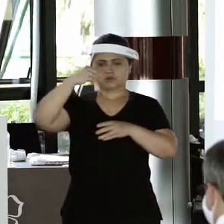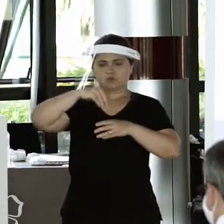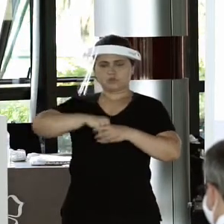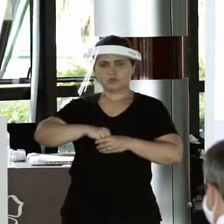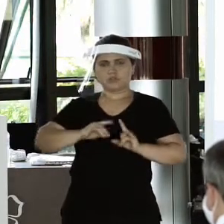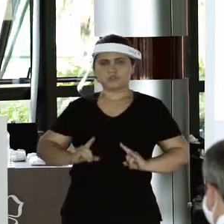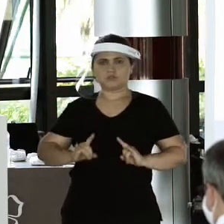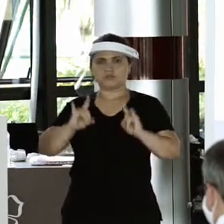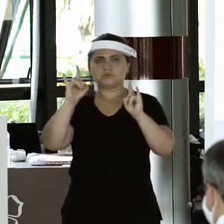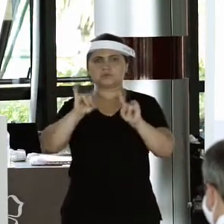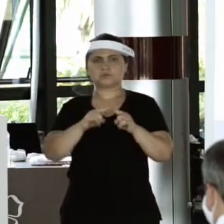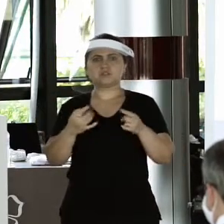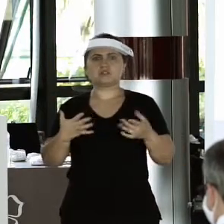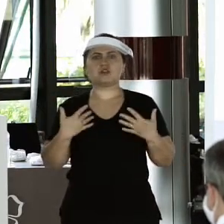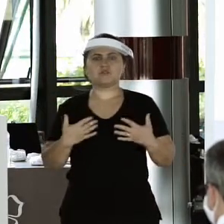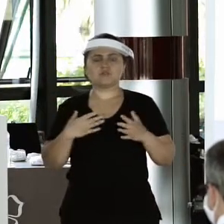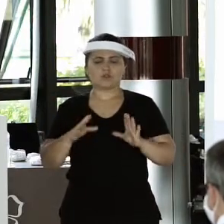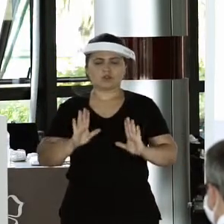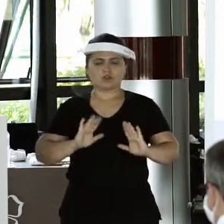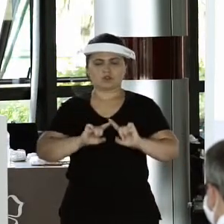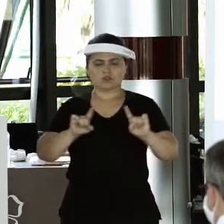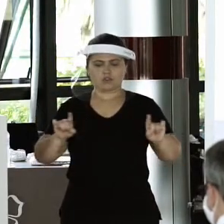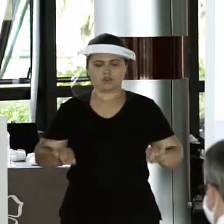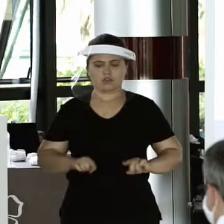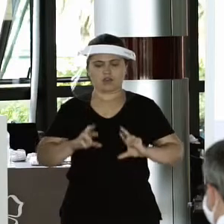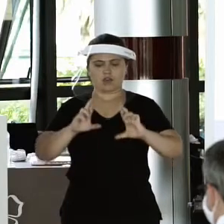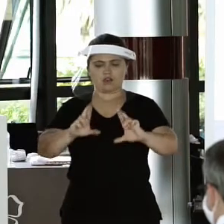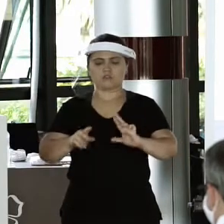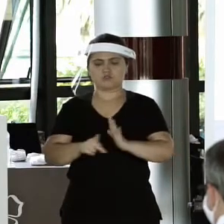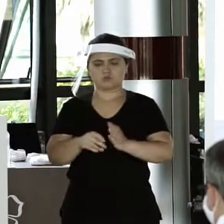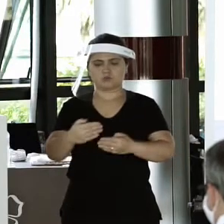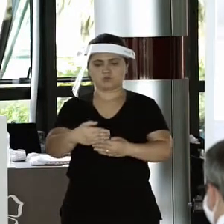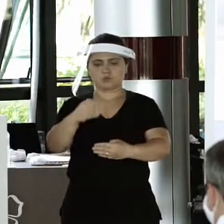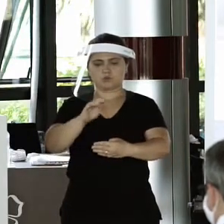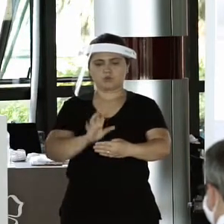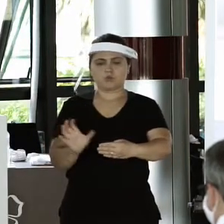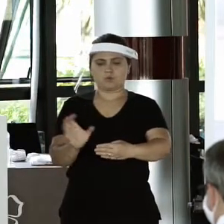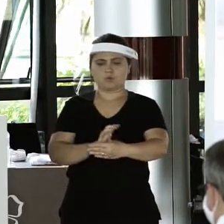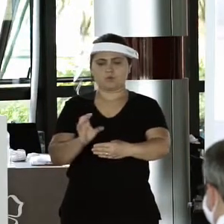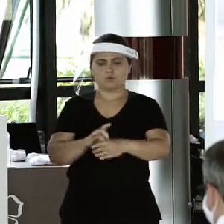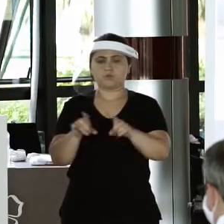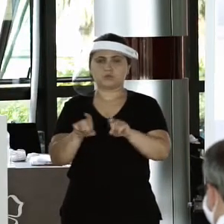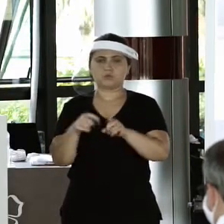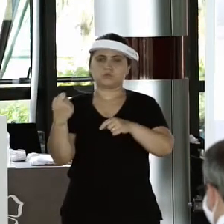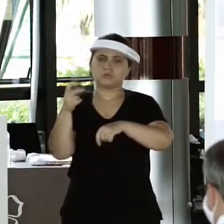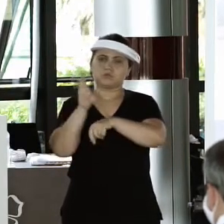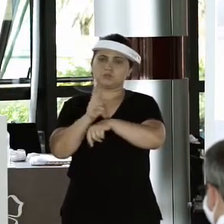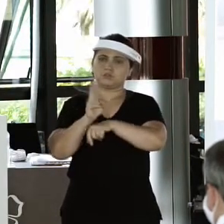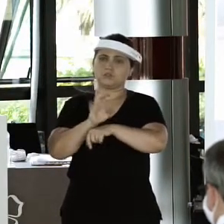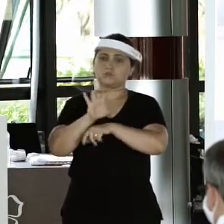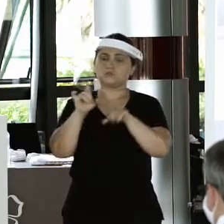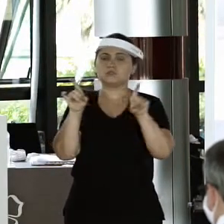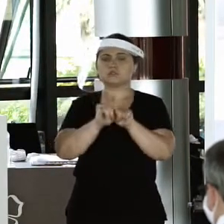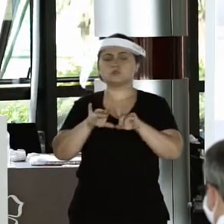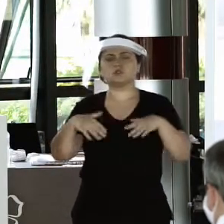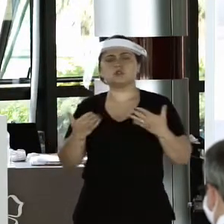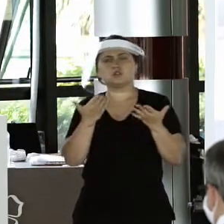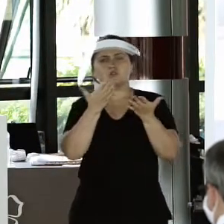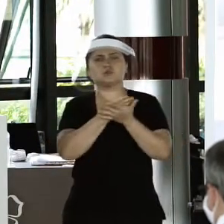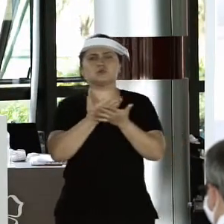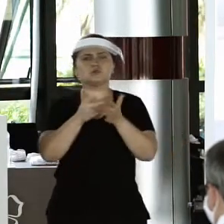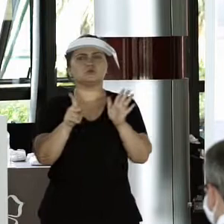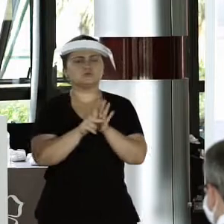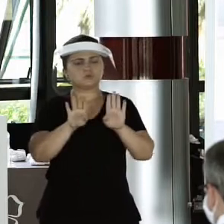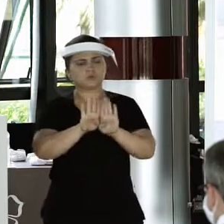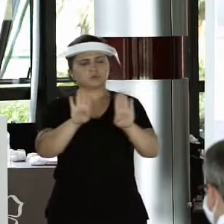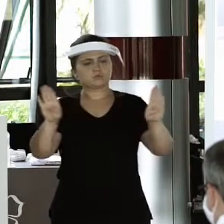edifício e estavam esquentando aquela região da parede. Então também temos que tomar cuidado com isso. E aí nos estudos de